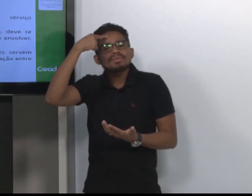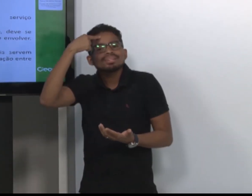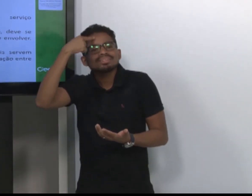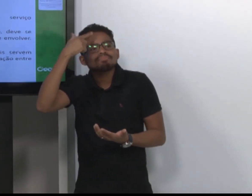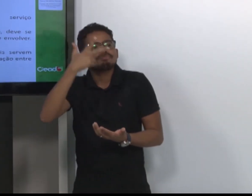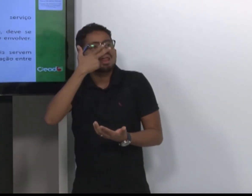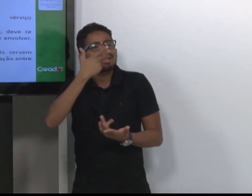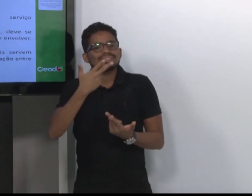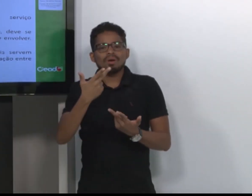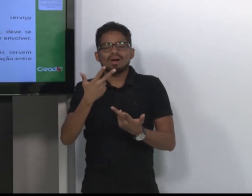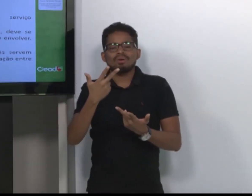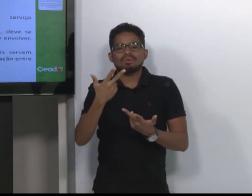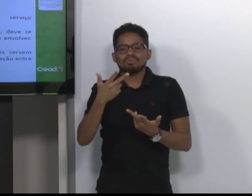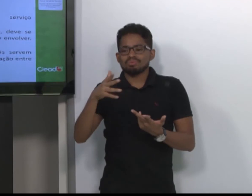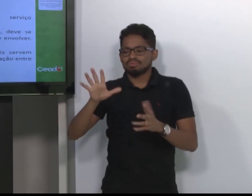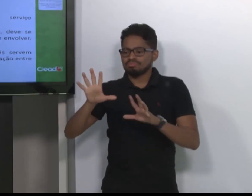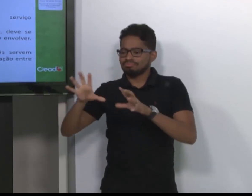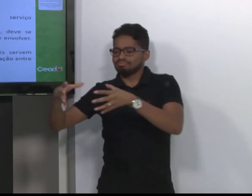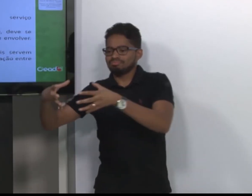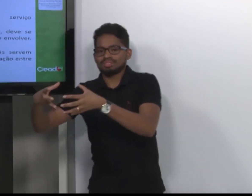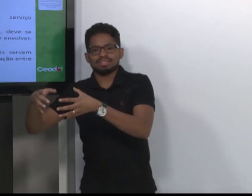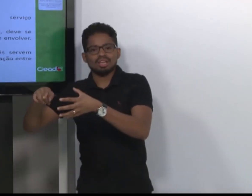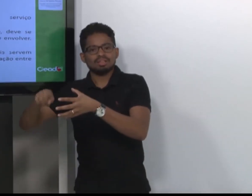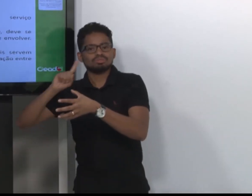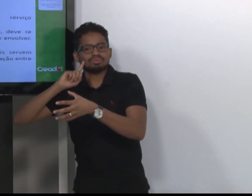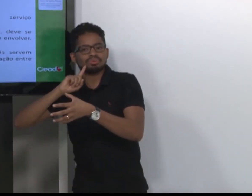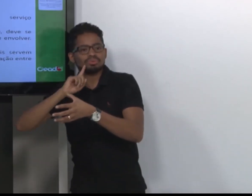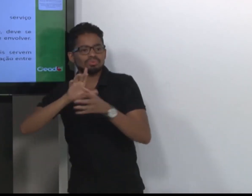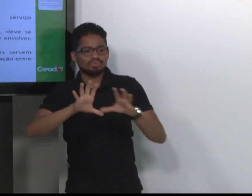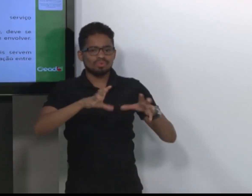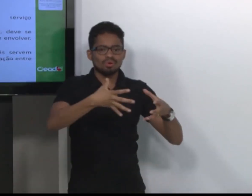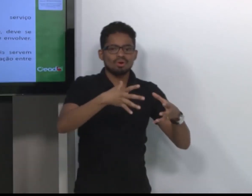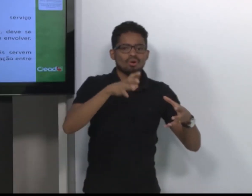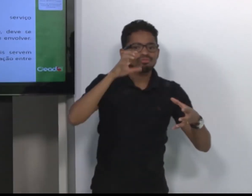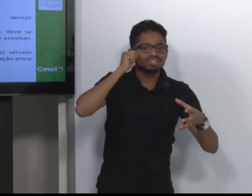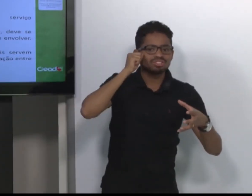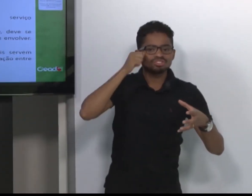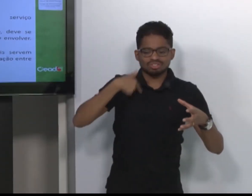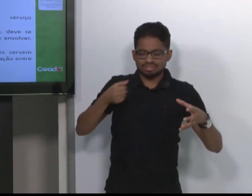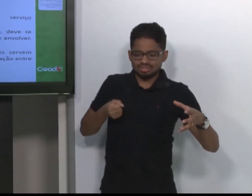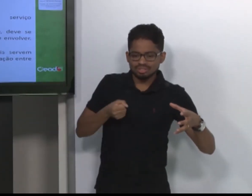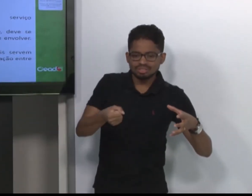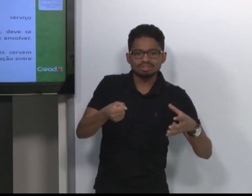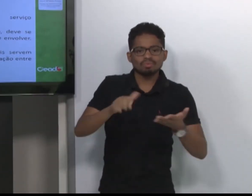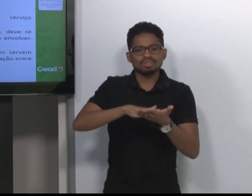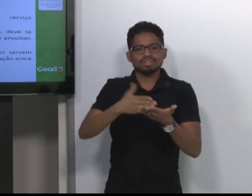nós temos os surdos e os ouvintes, e o intérprete está ali